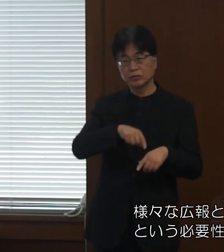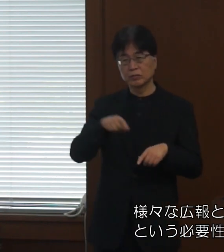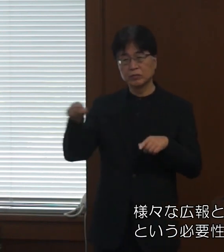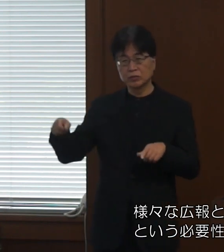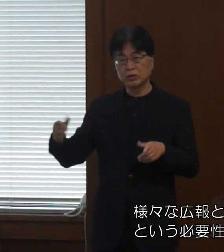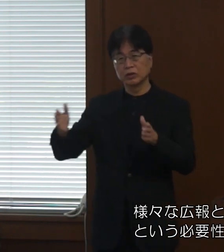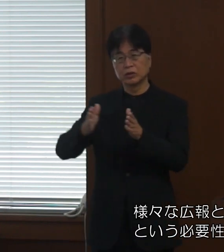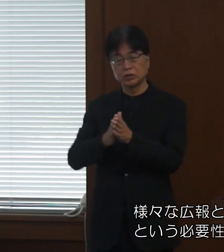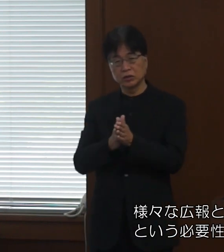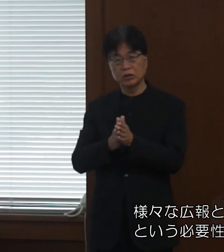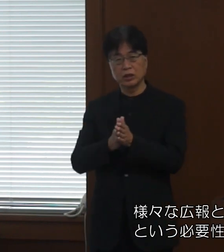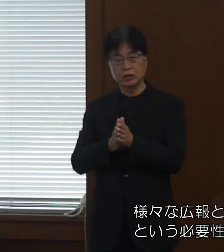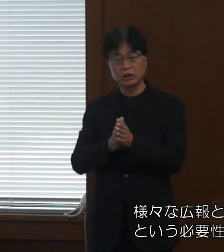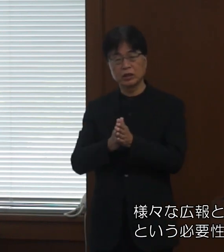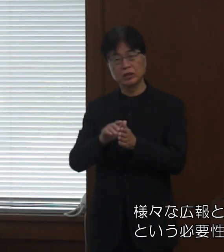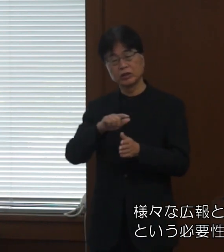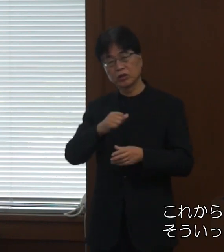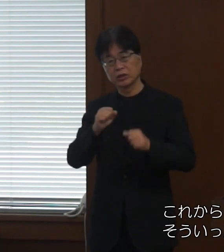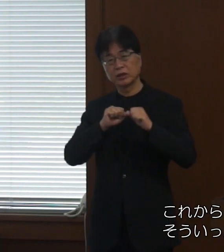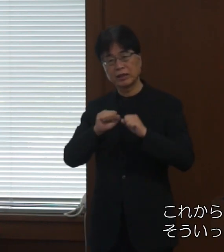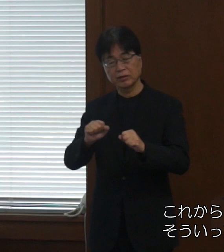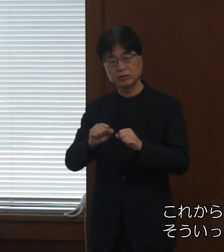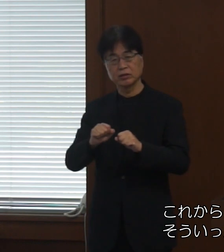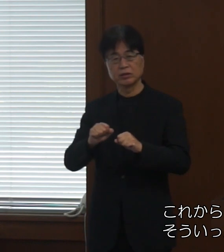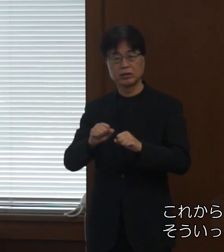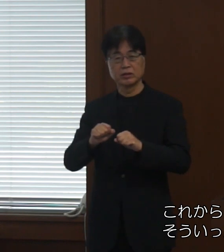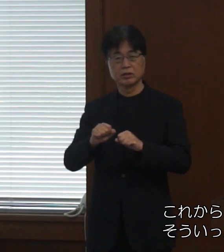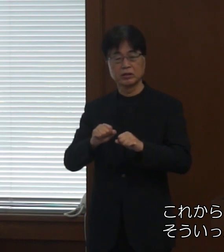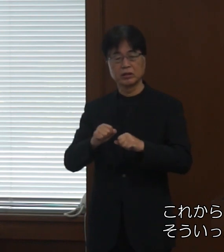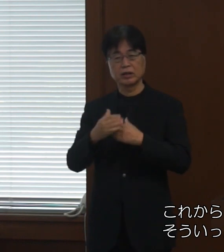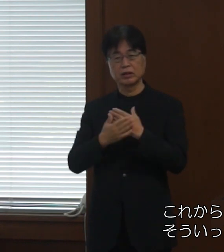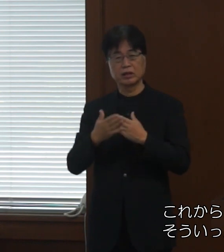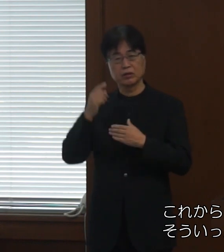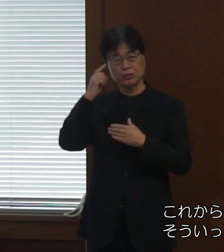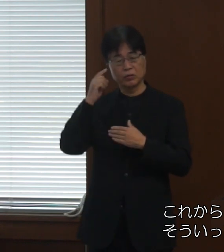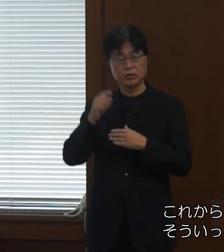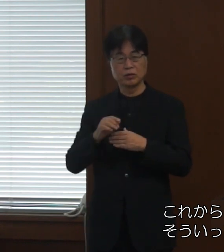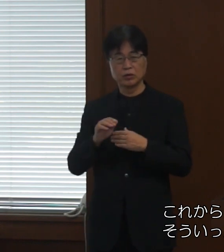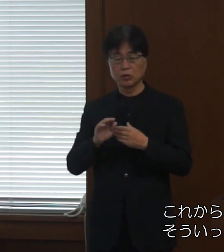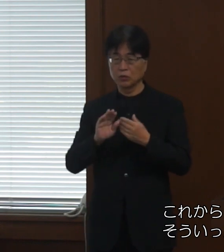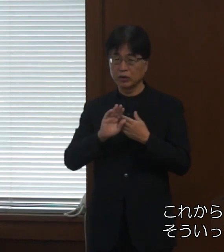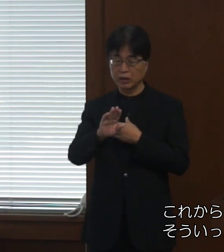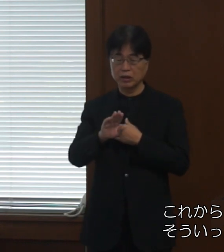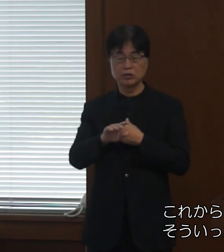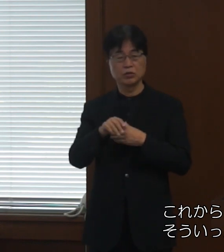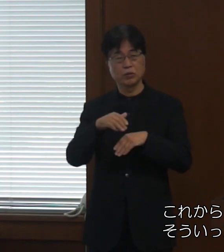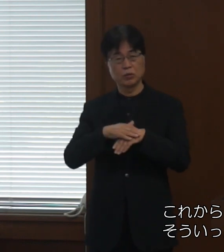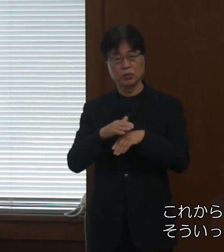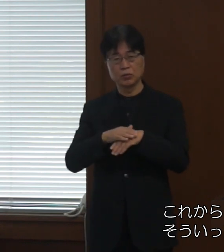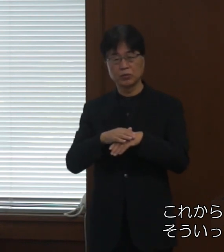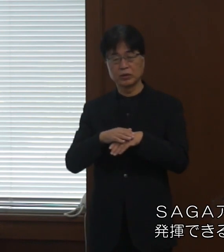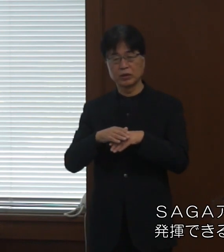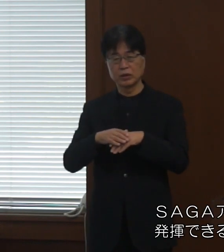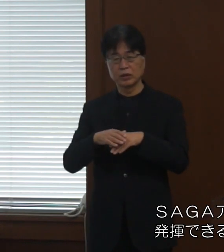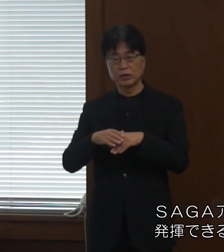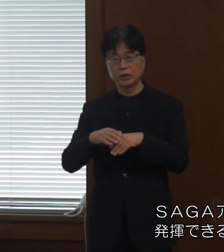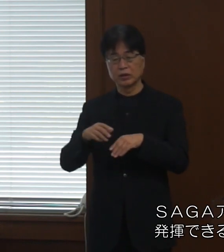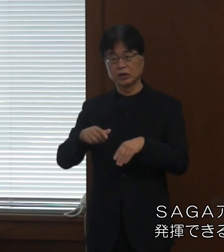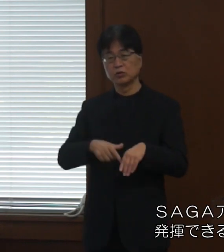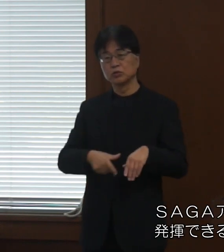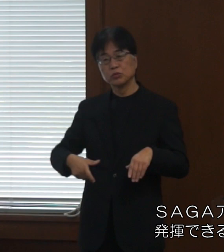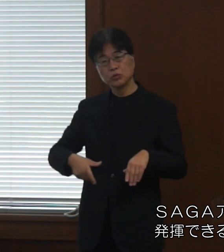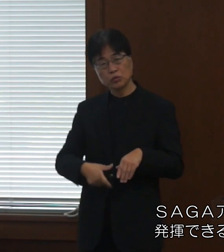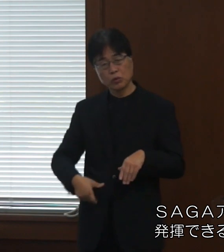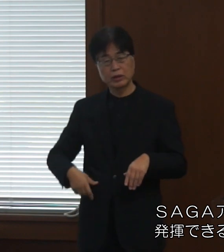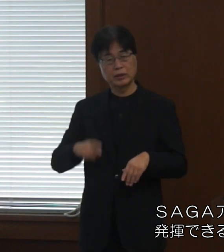いろんなことをやるって必要性はまた感じたしこれから是非そういった形で一体として佐賀